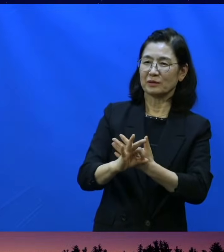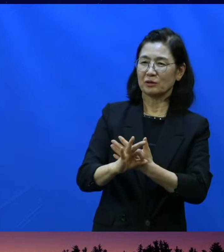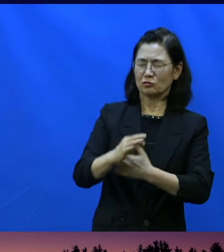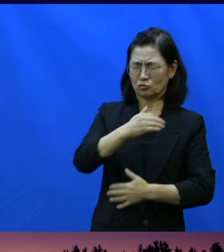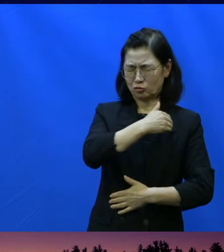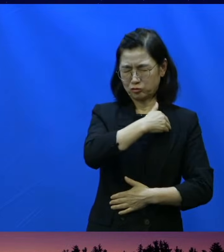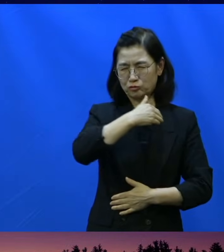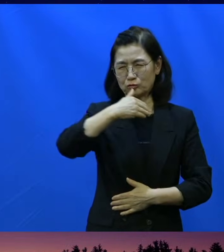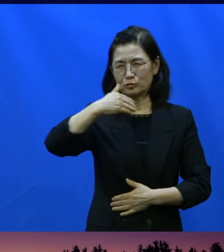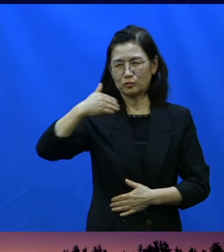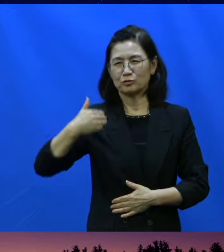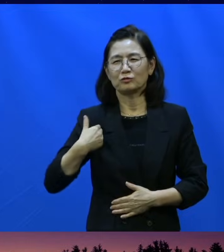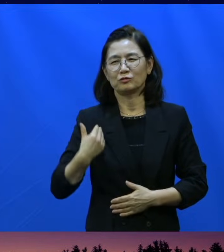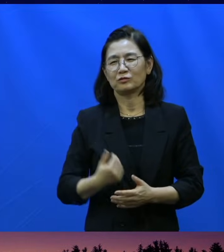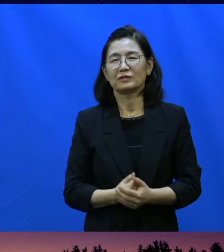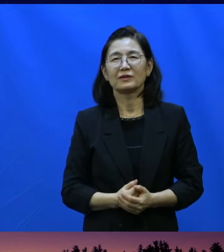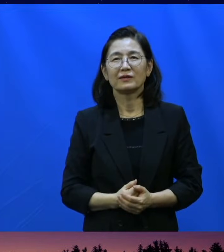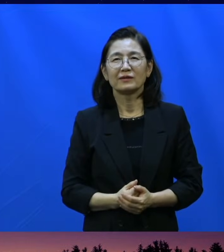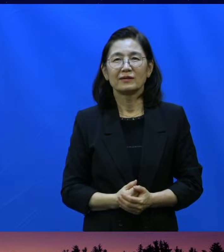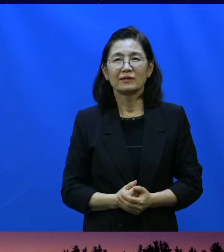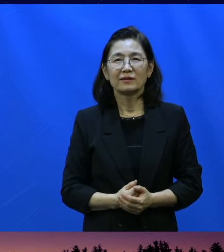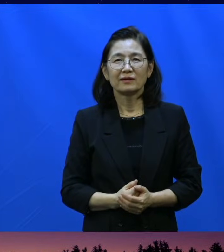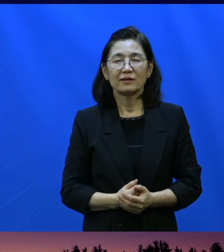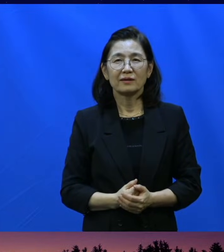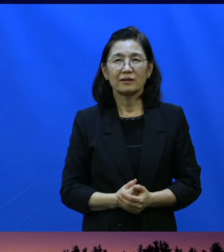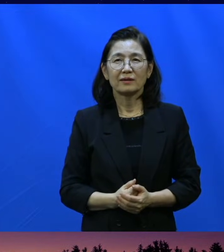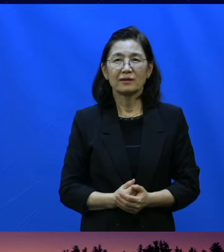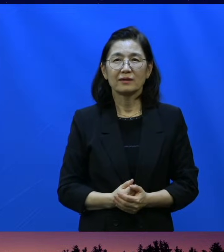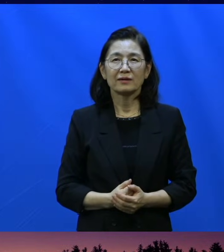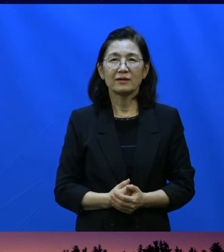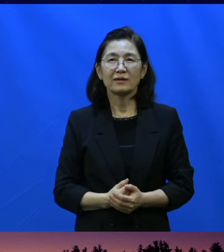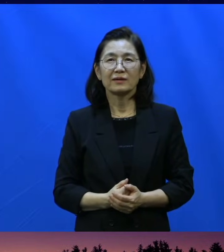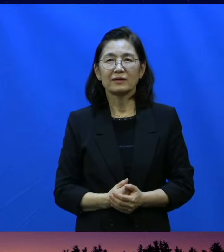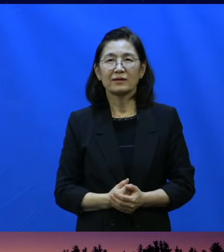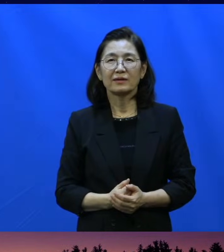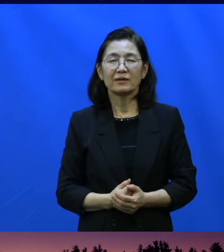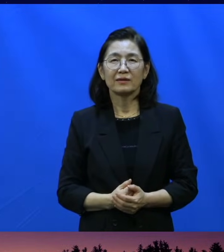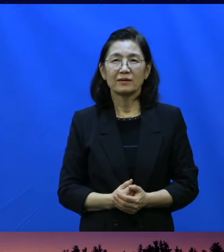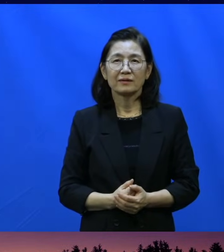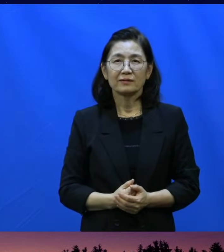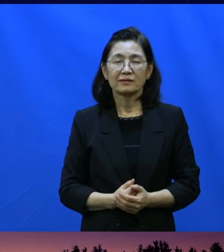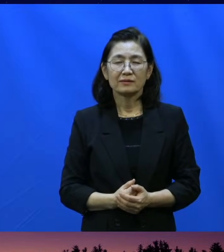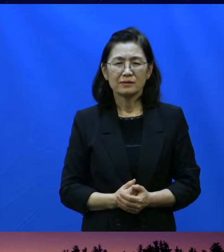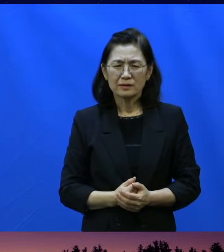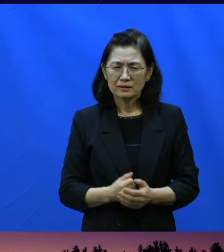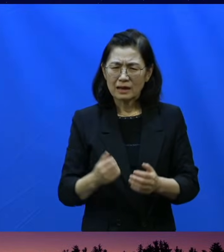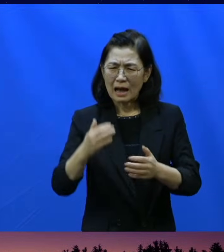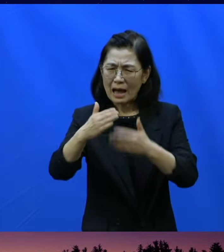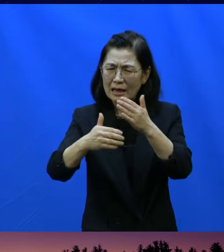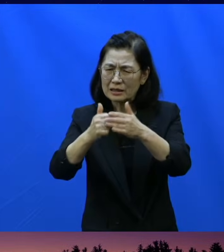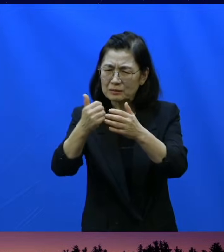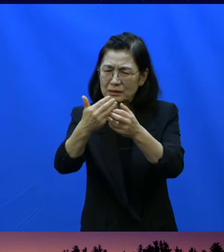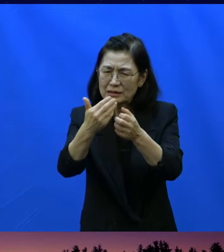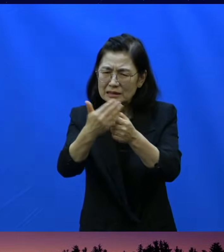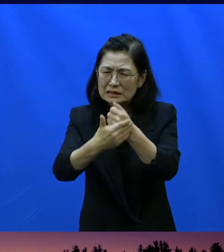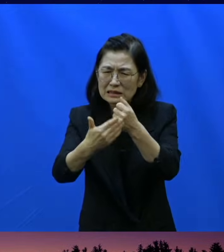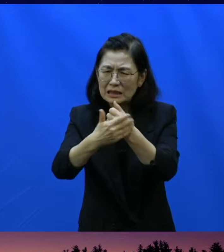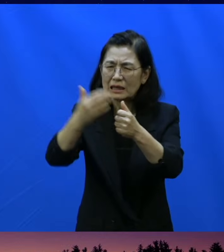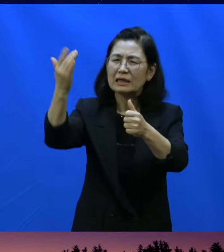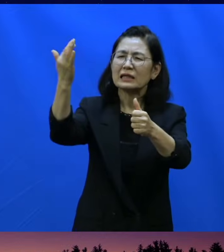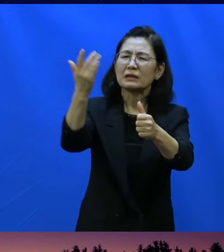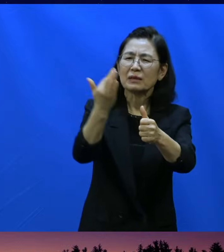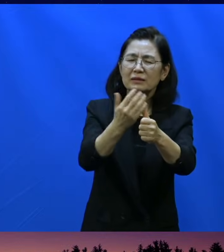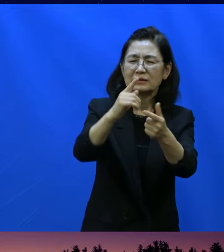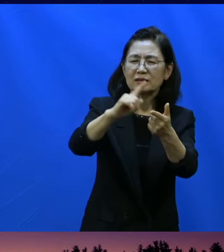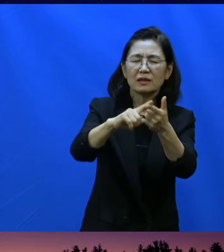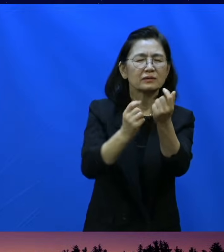그리고 누구는 또 말도 안 되는 은혜를 주시고 되는 걸 보면 그것도 은혜예요. 그건 모르겠어요. 어떻게 설명할 수 없는 거예요, 여러분. 그 은혜가 어떻게 임했는지 우리는 설명이 안